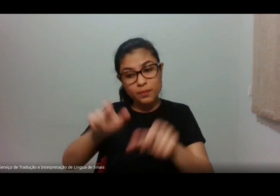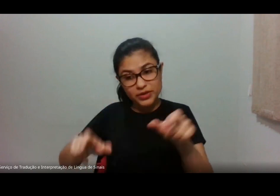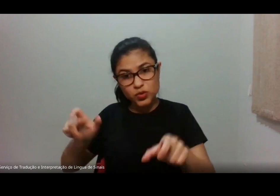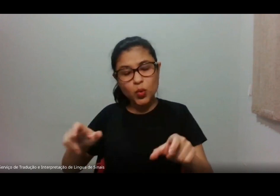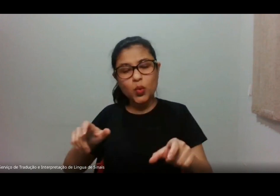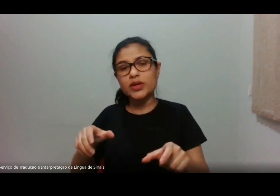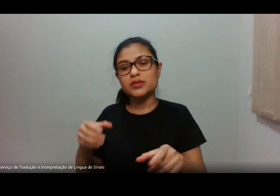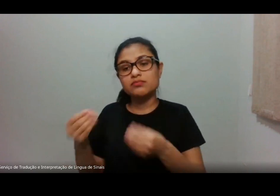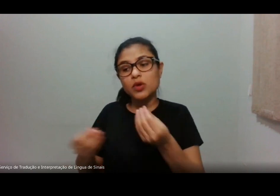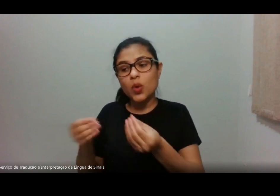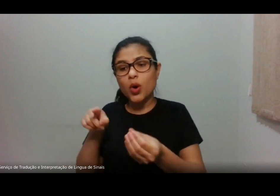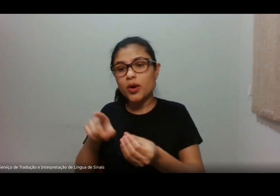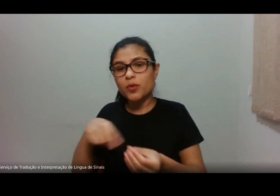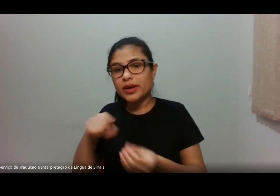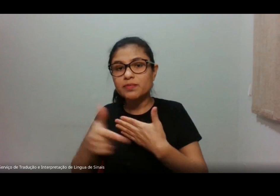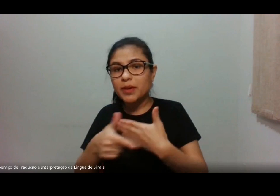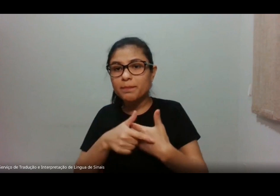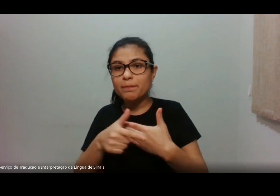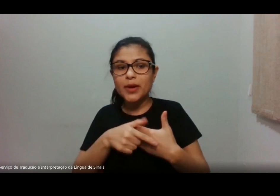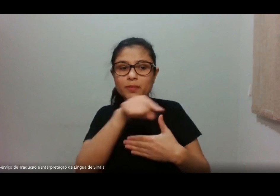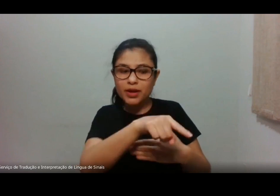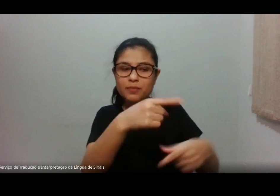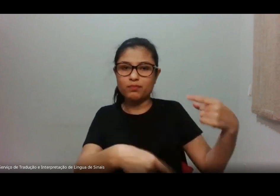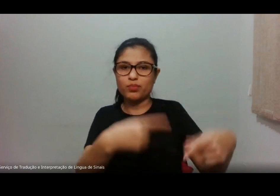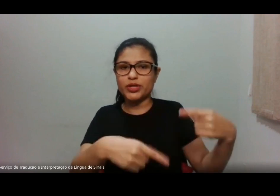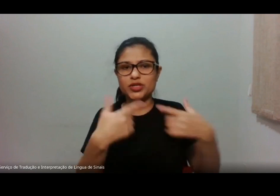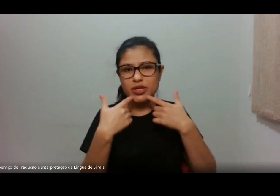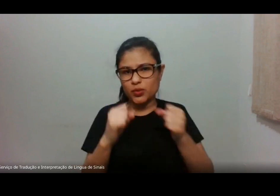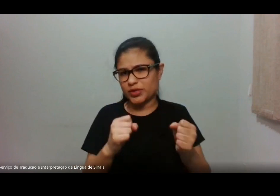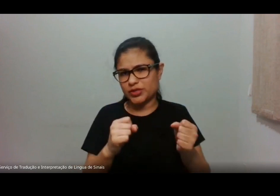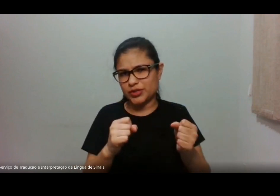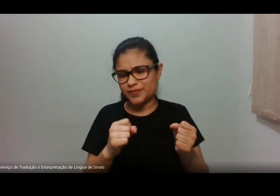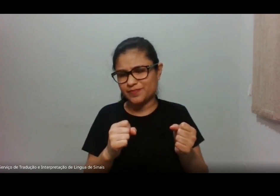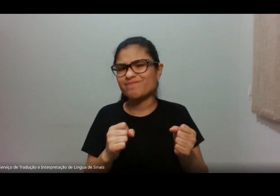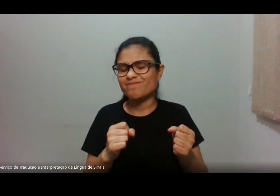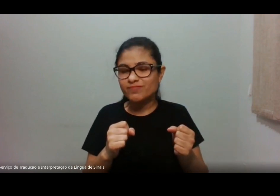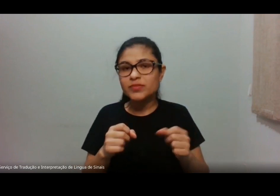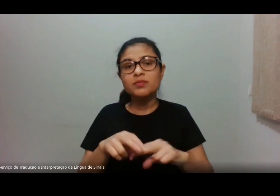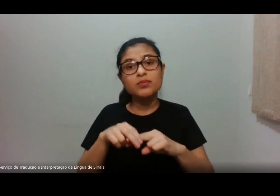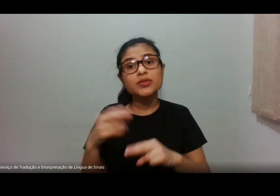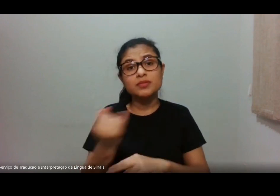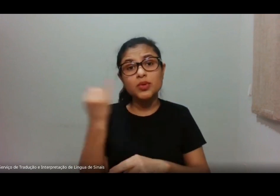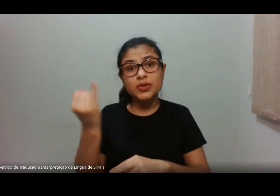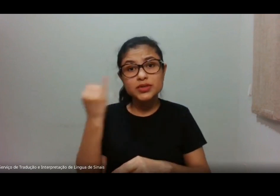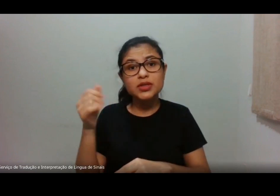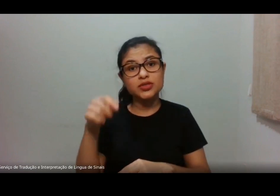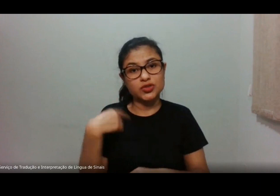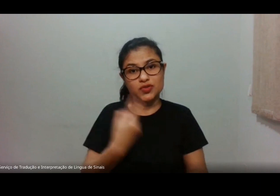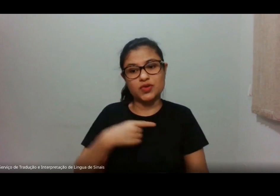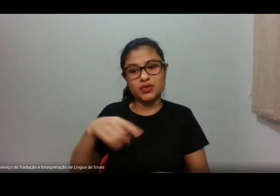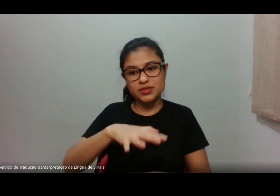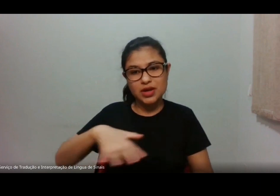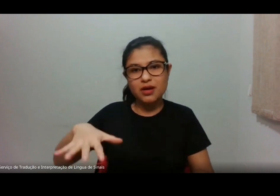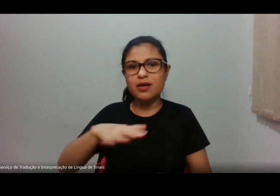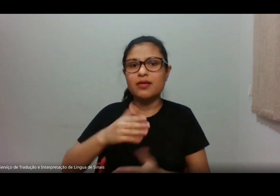línguas, né? Então, é fundamental a gente, quem se interessa por esse campo, começar esse trabalho. Nós,